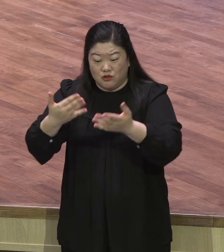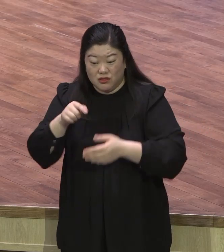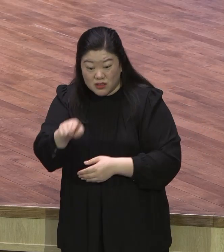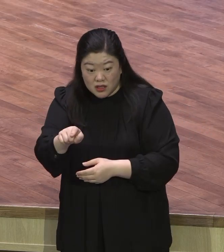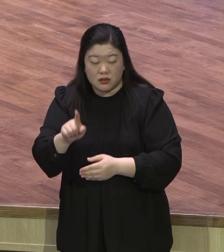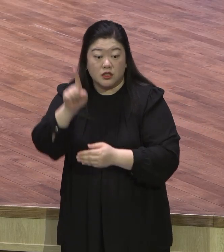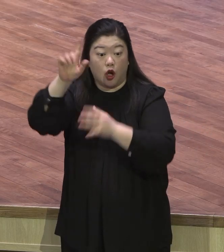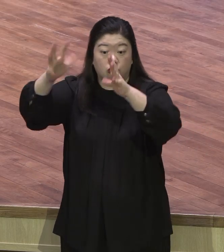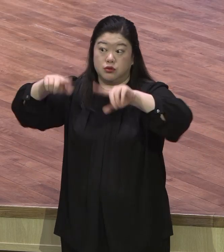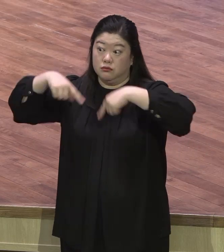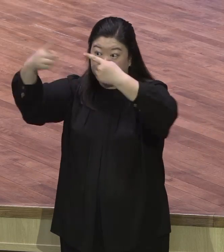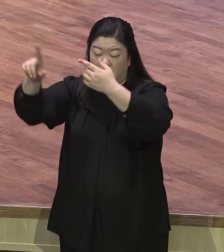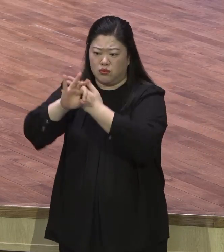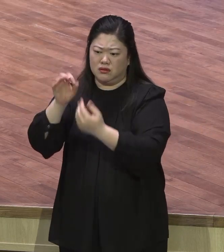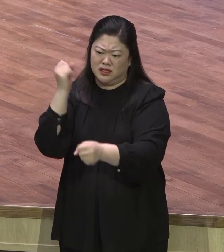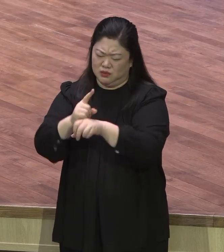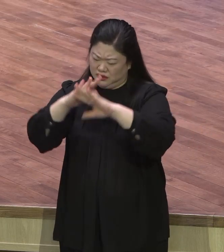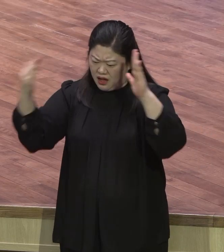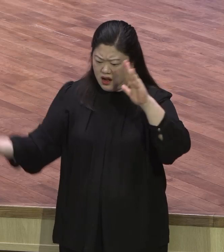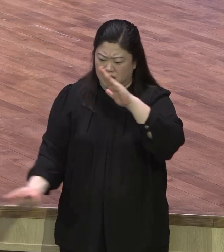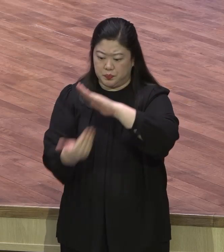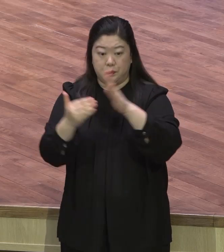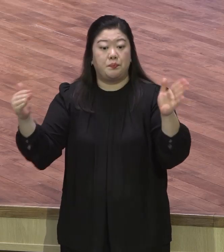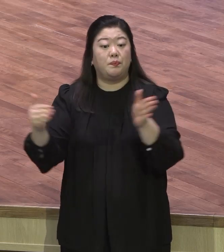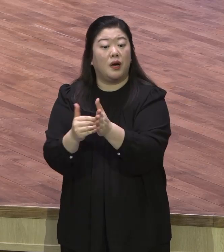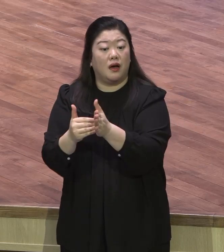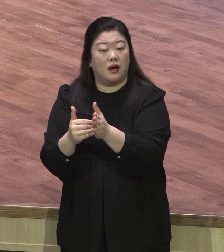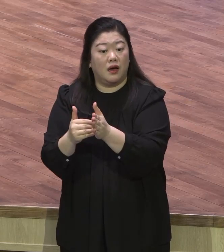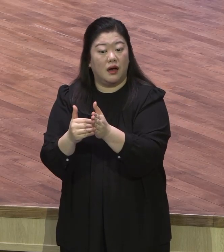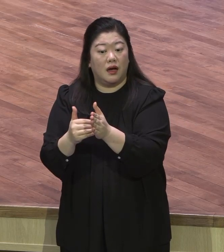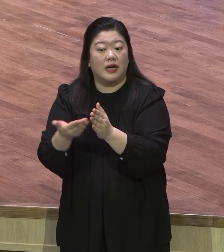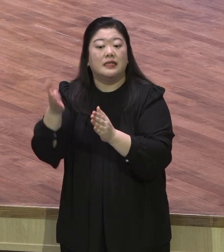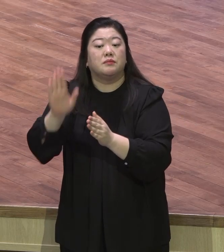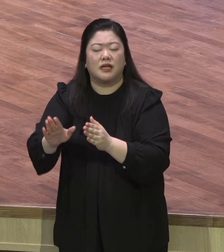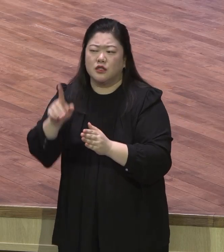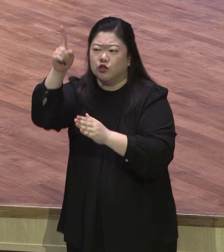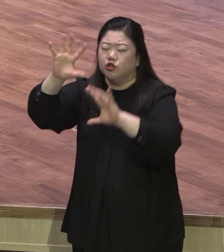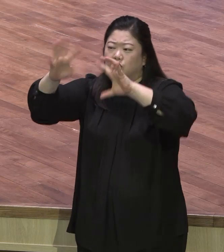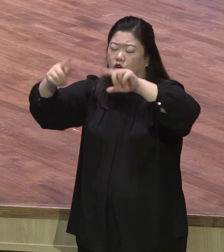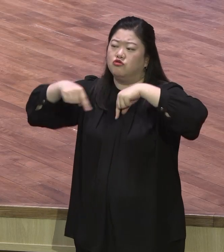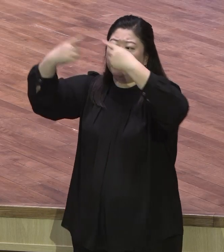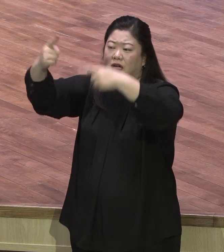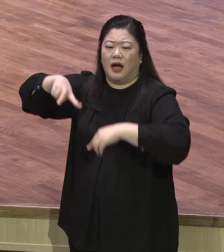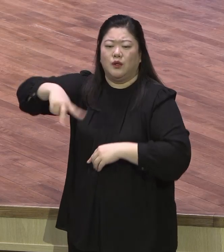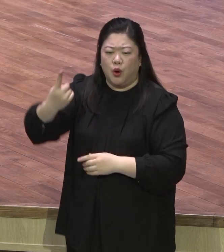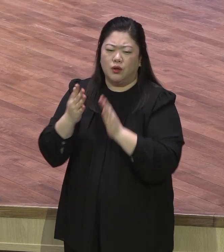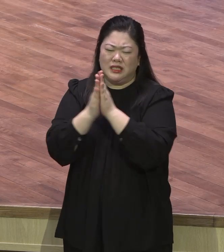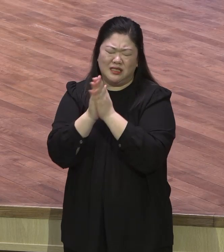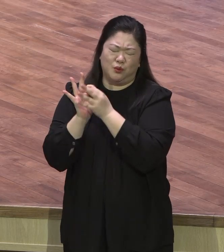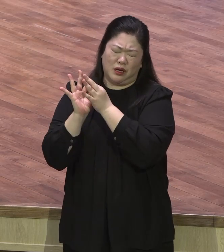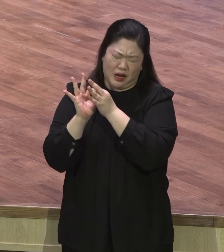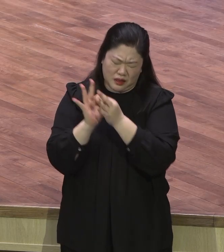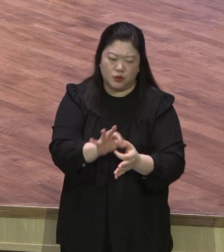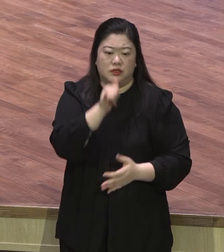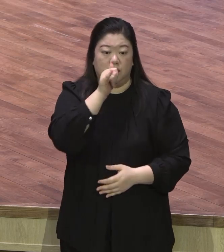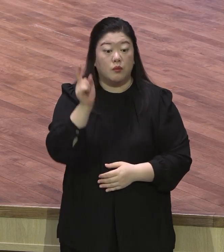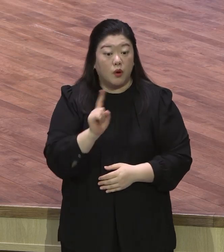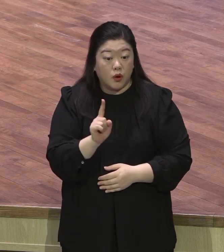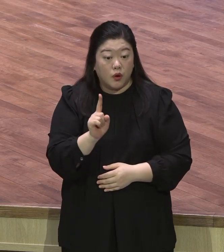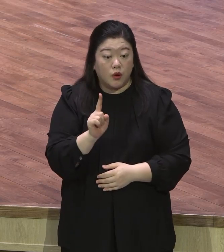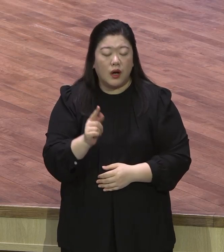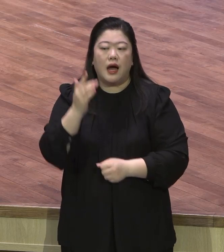그런데 하나님의 이름이 거룩의 힘을 받으시오며 라는 이 기도는 천국에서도